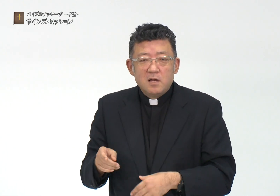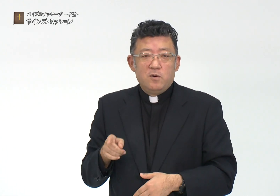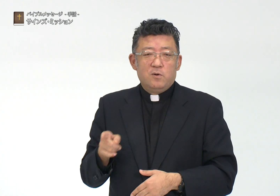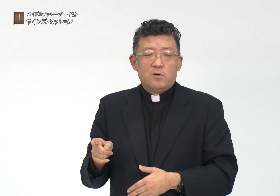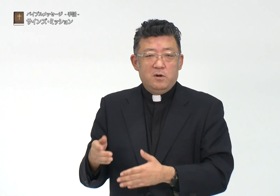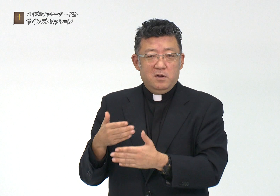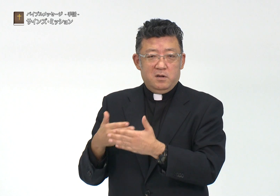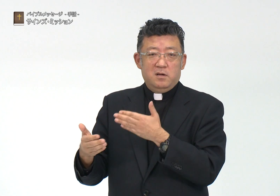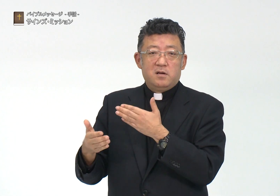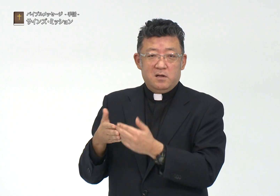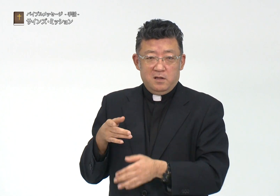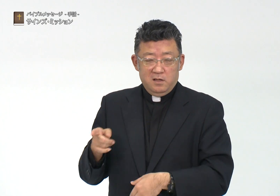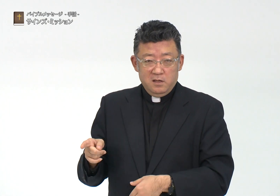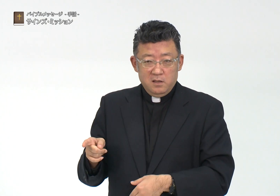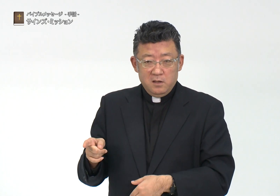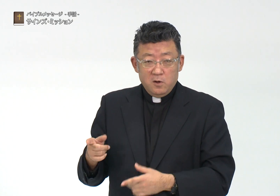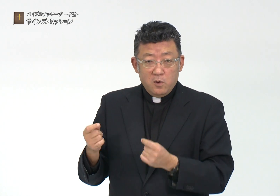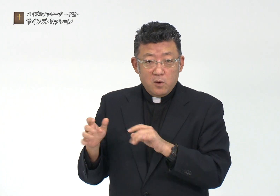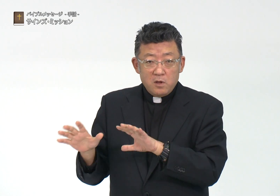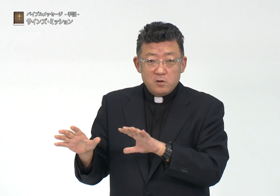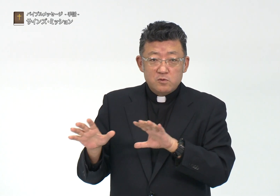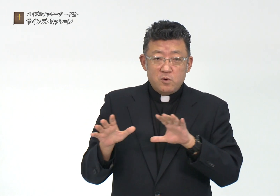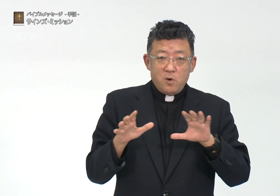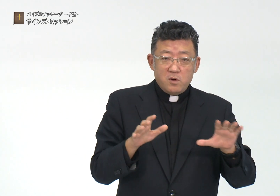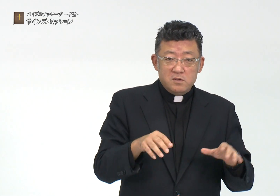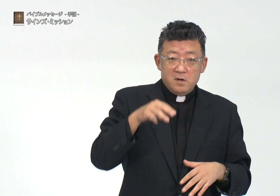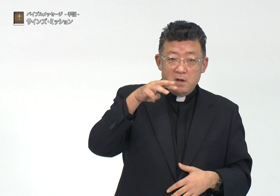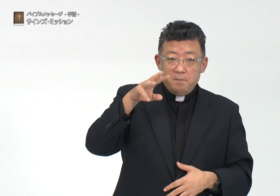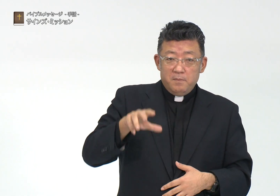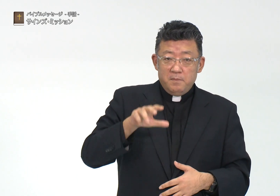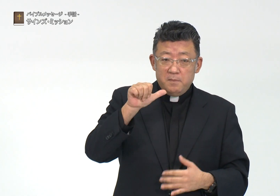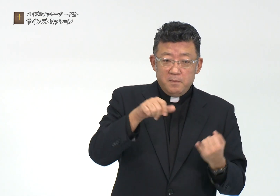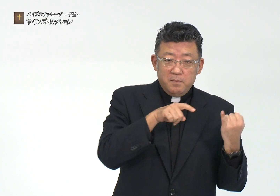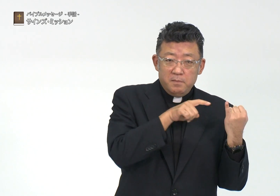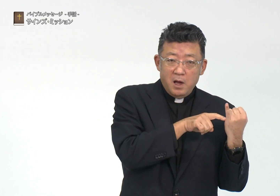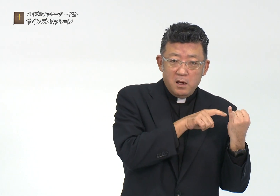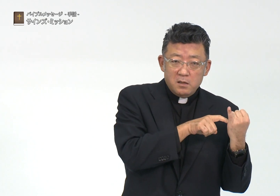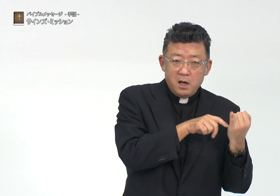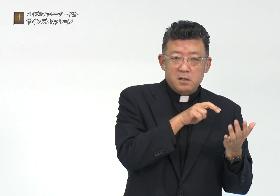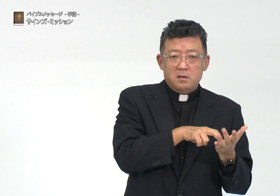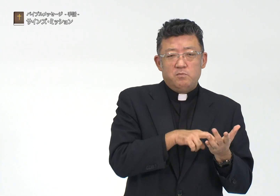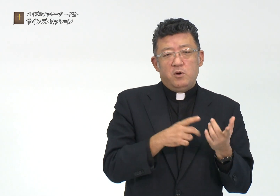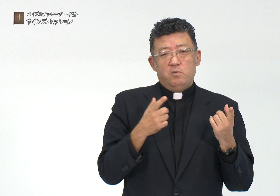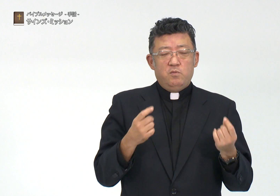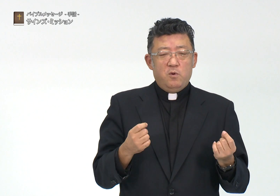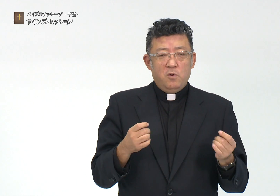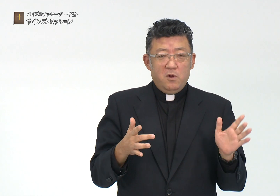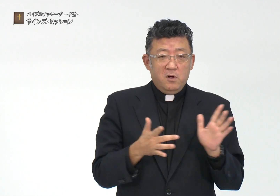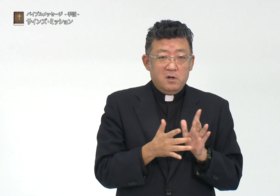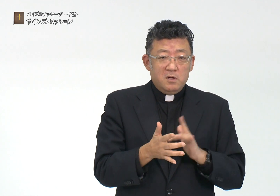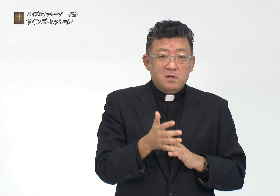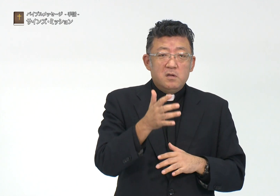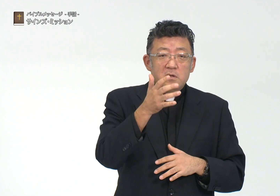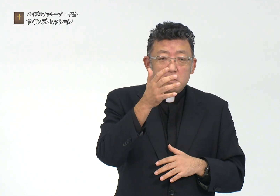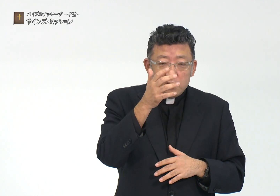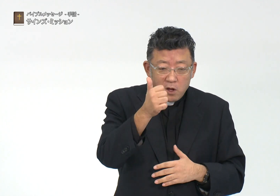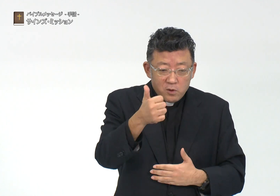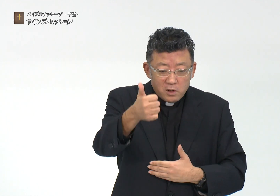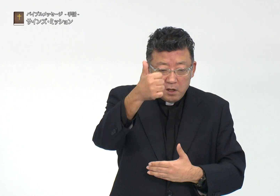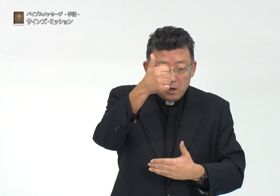御使いから告げられ聞きました同じようにはリアもs 親